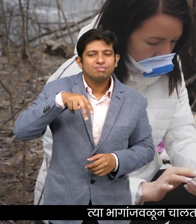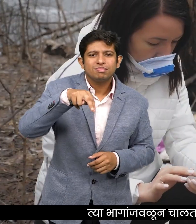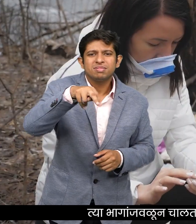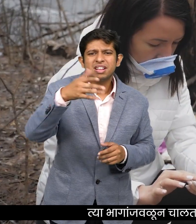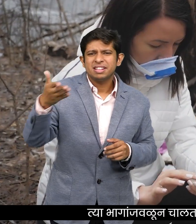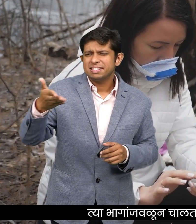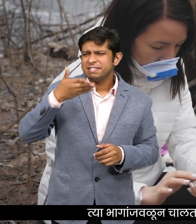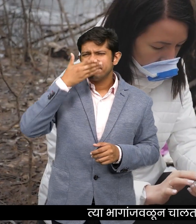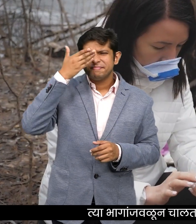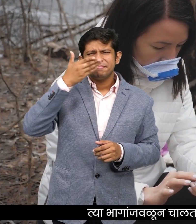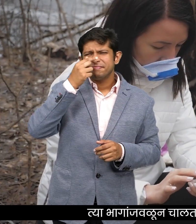आपल्याला एक दुर्गंधी येते.